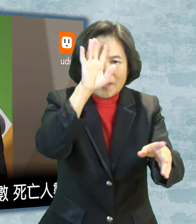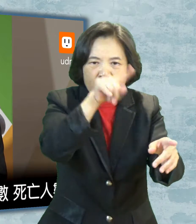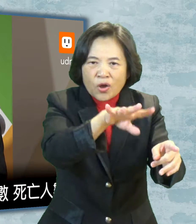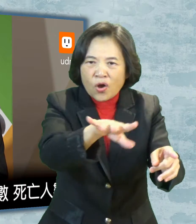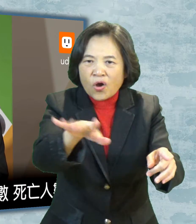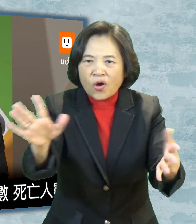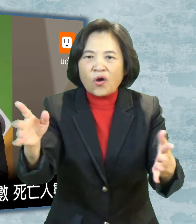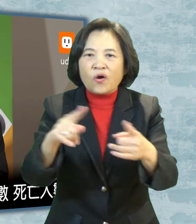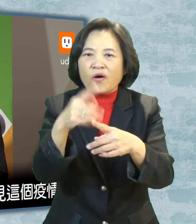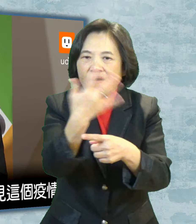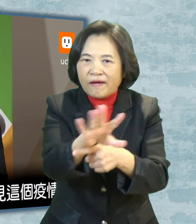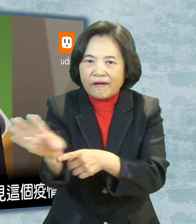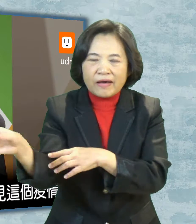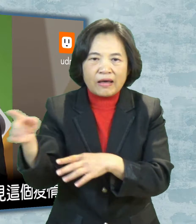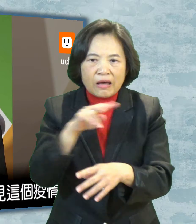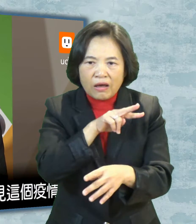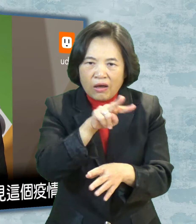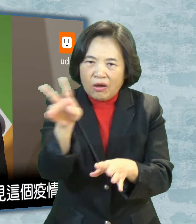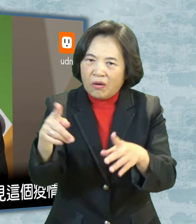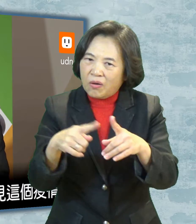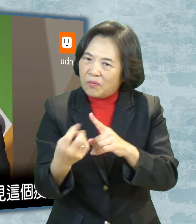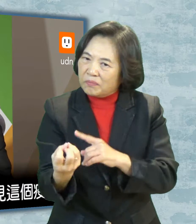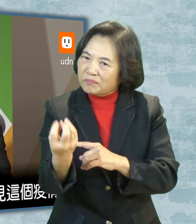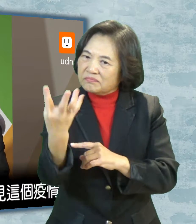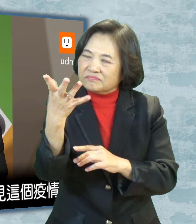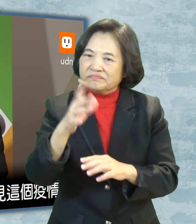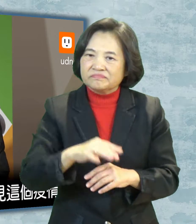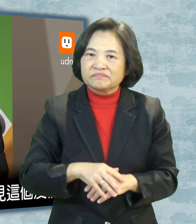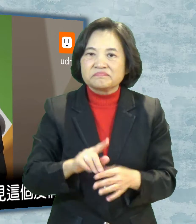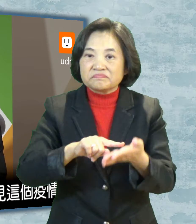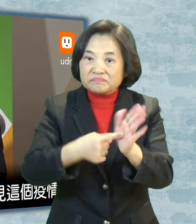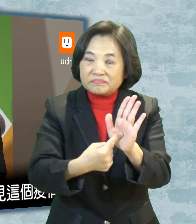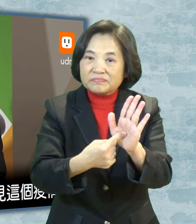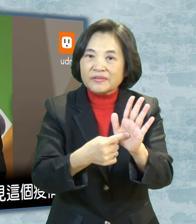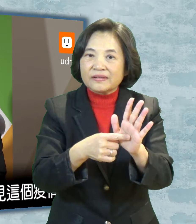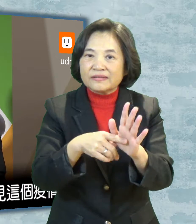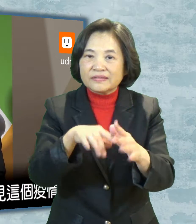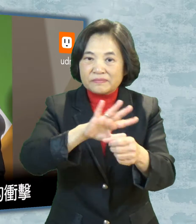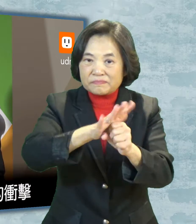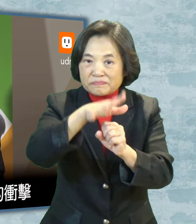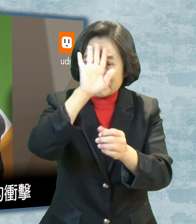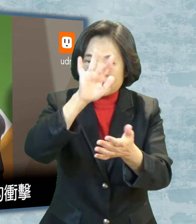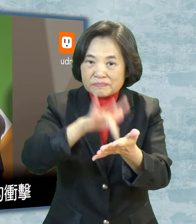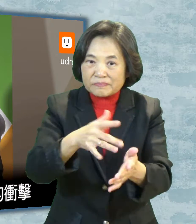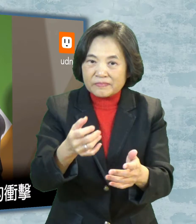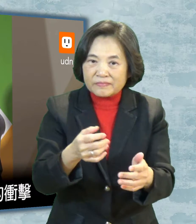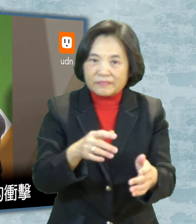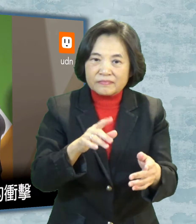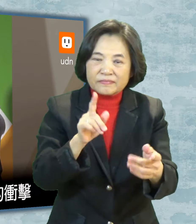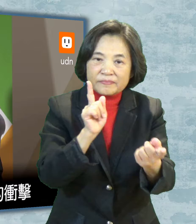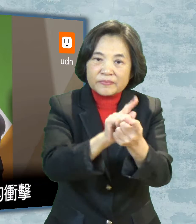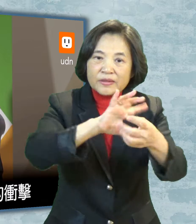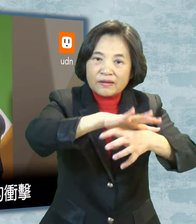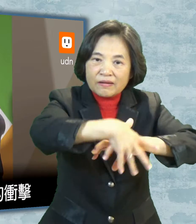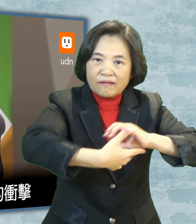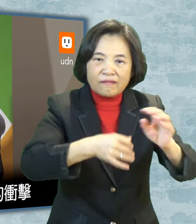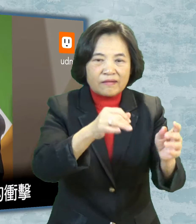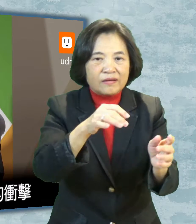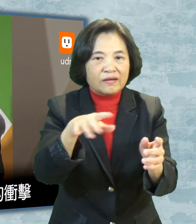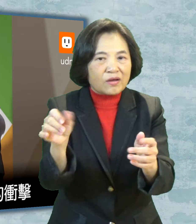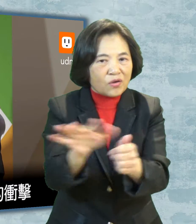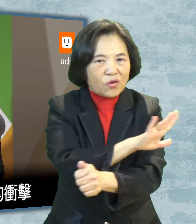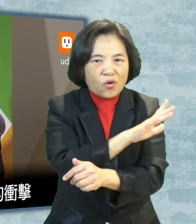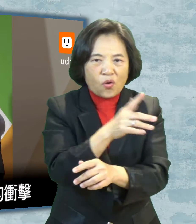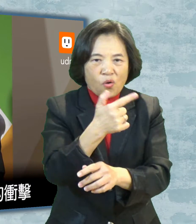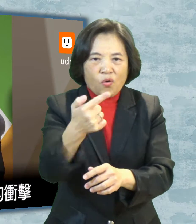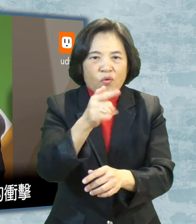人数、死亡人数都还是持续在上升当中。显见这个疫情当然对全球真